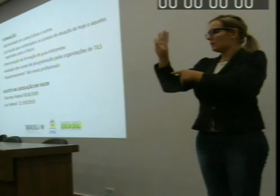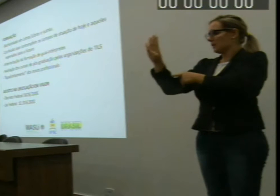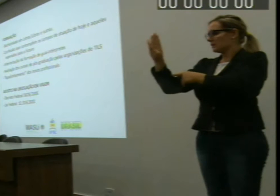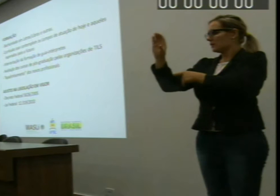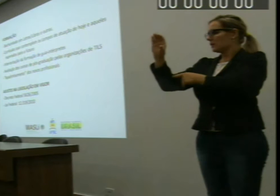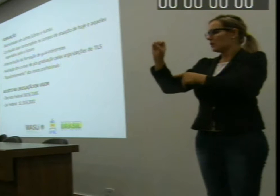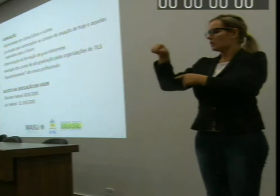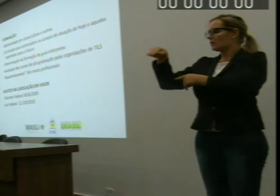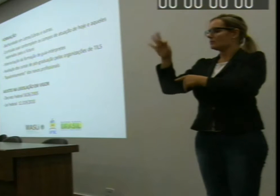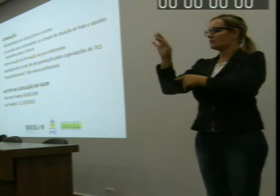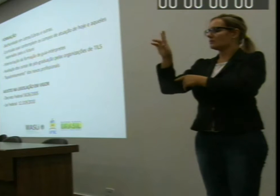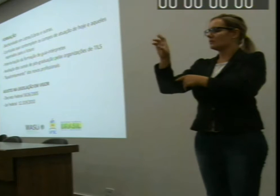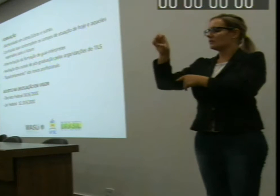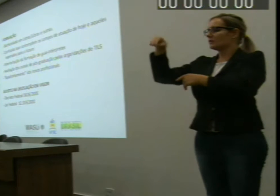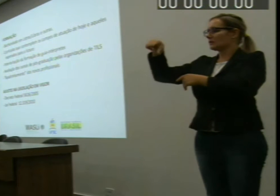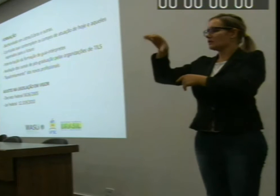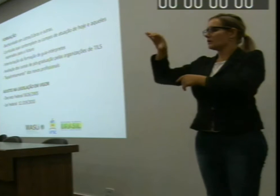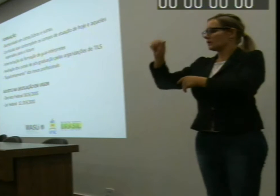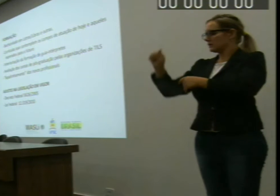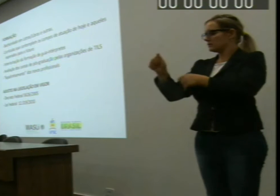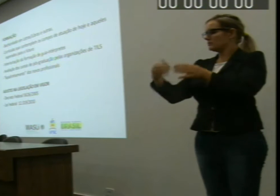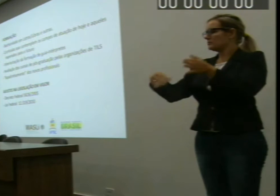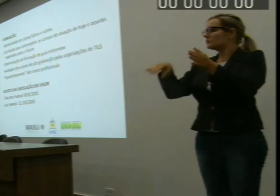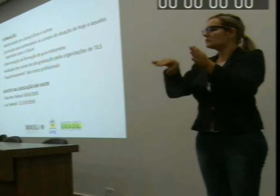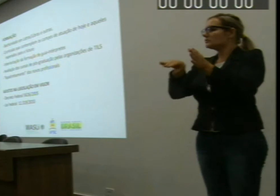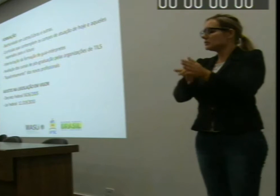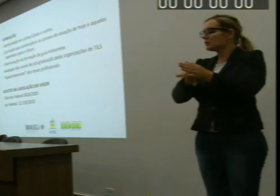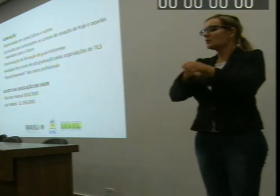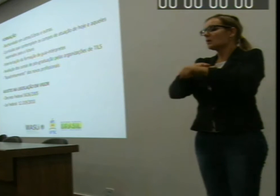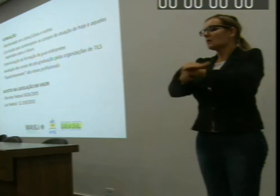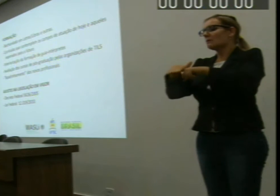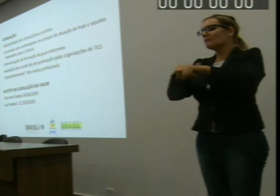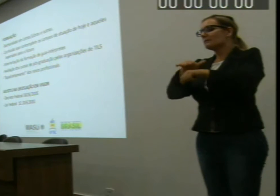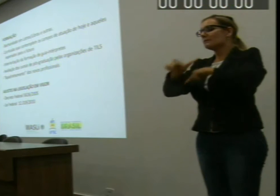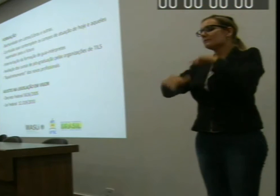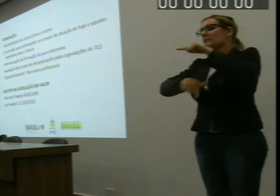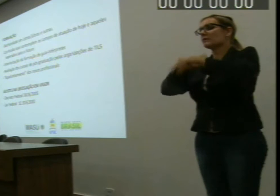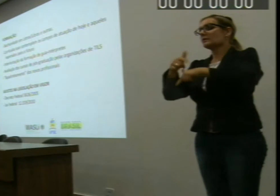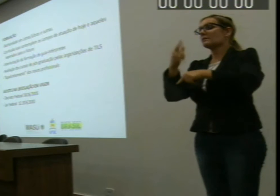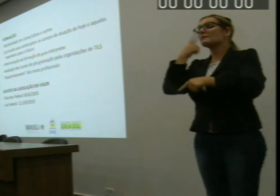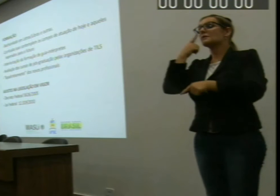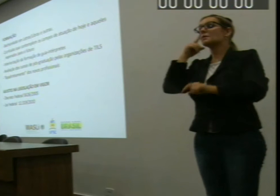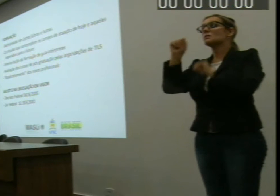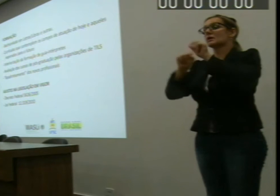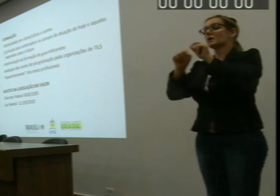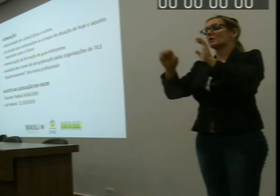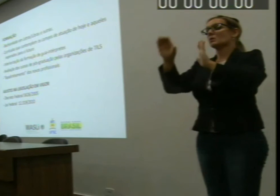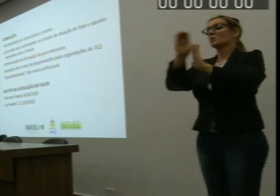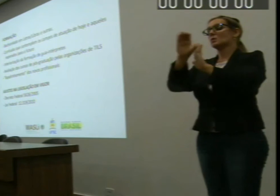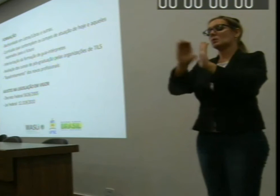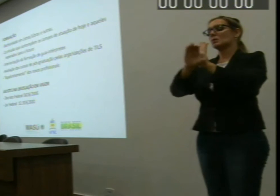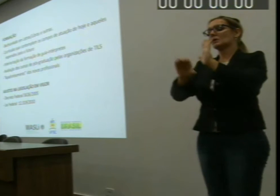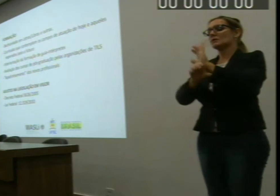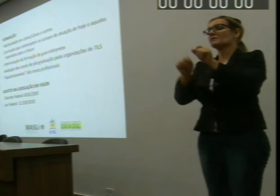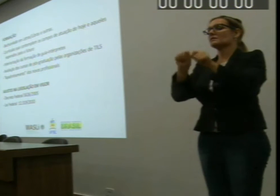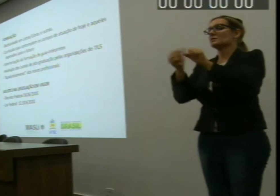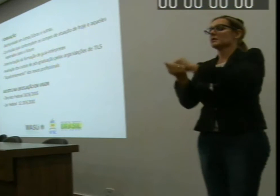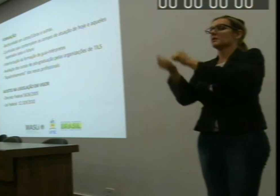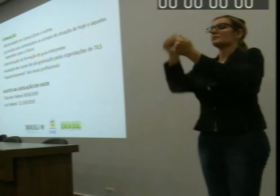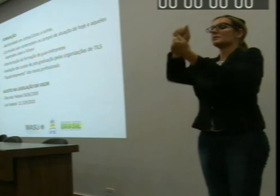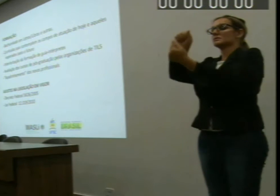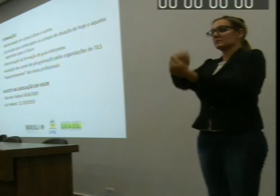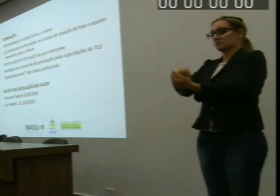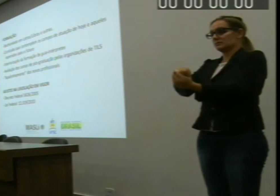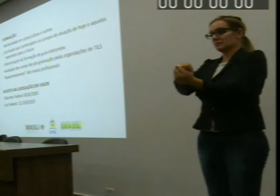comece que chegue que todo mundo comece a trabalhar pra gente alterar o currículo e trazer a novidade e formar os interpretes